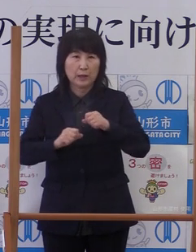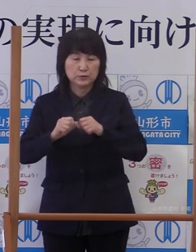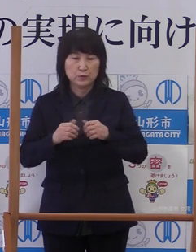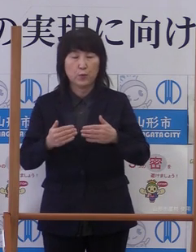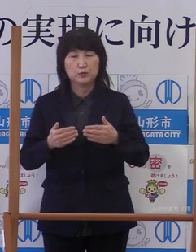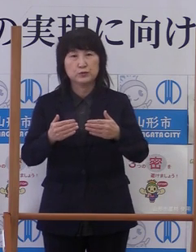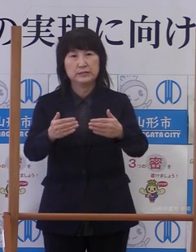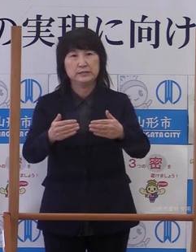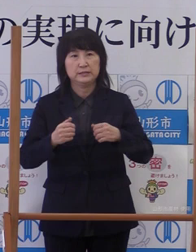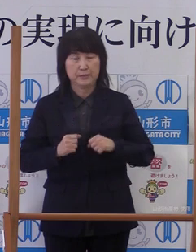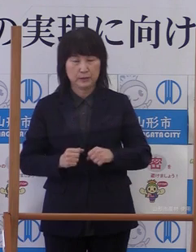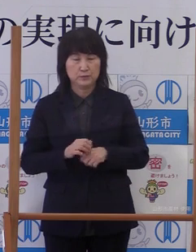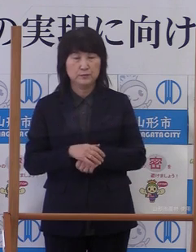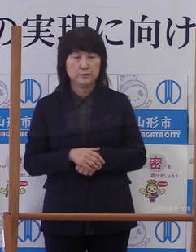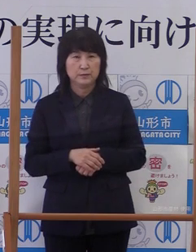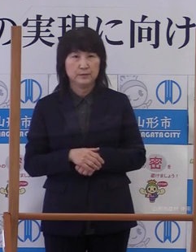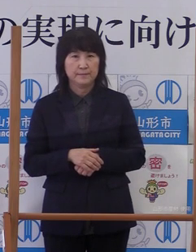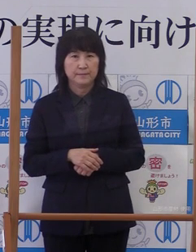ります。